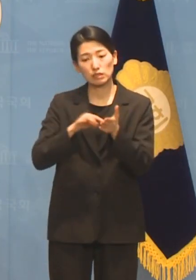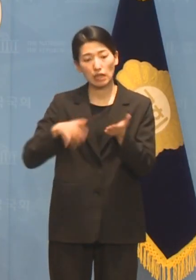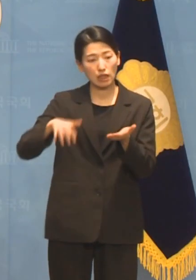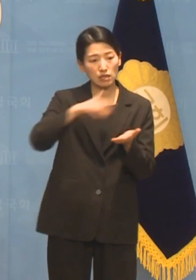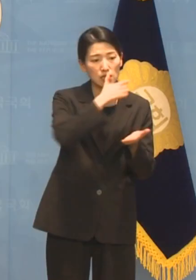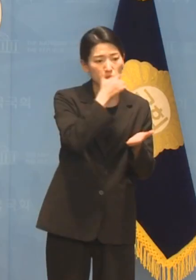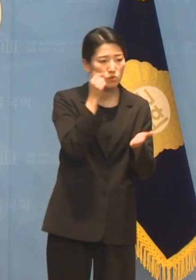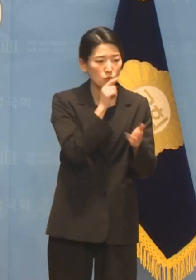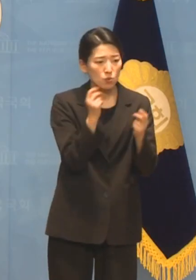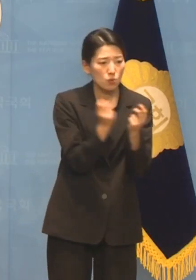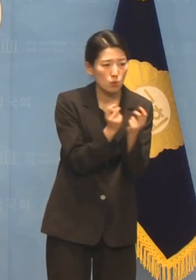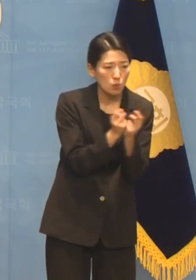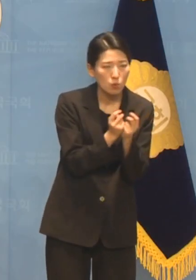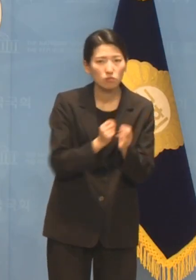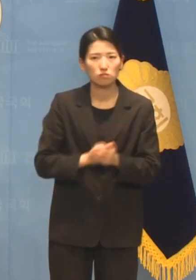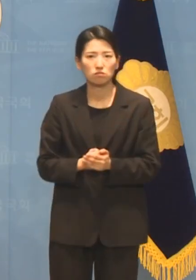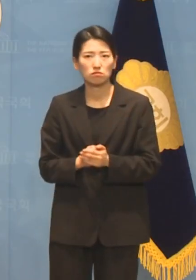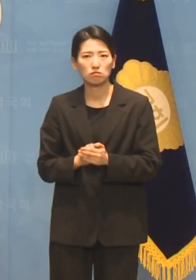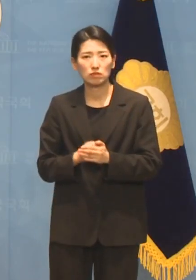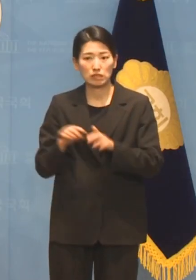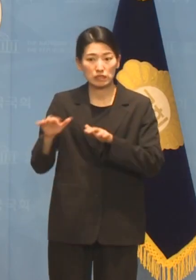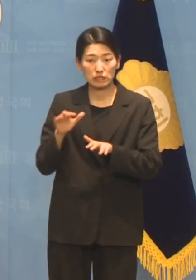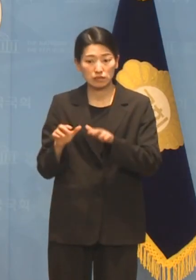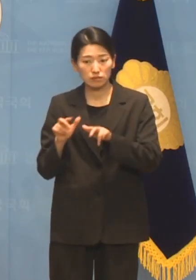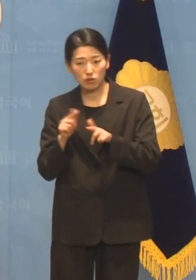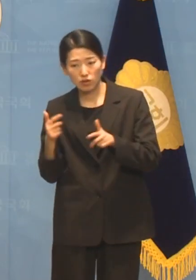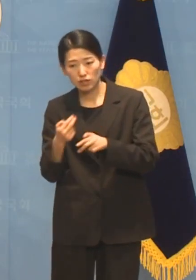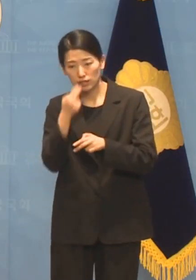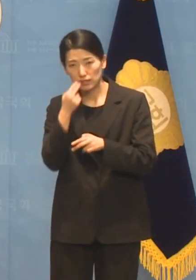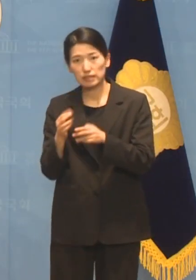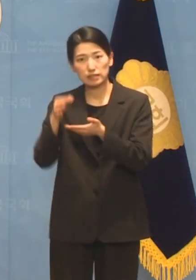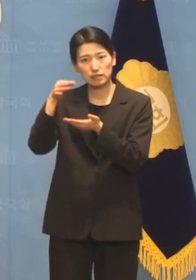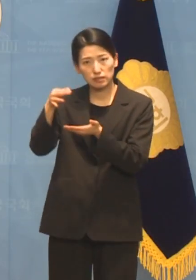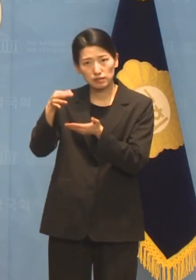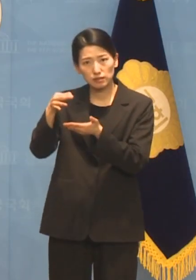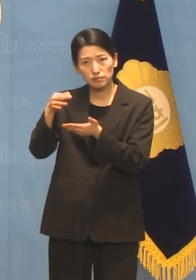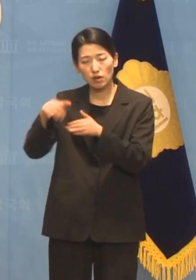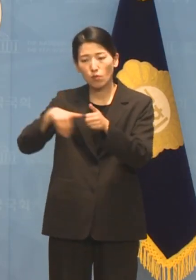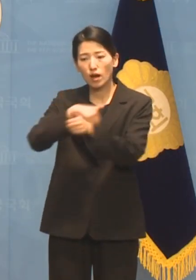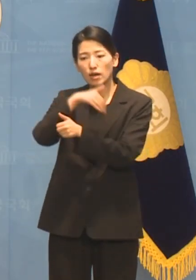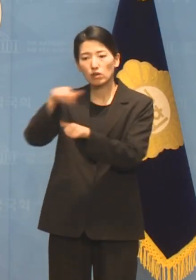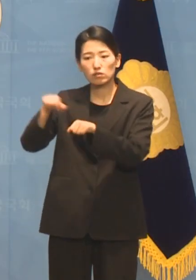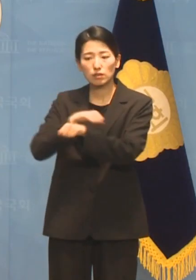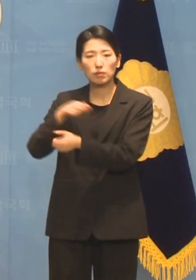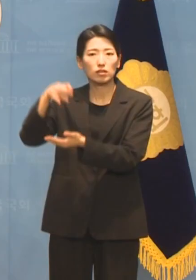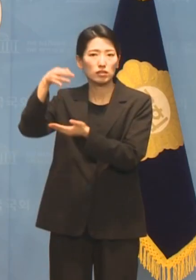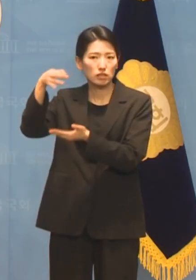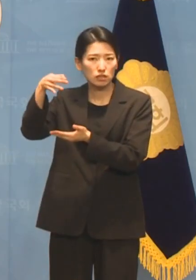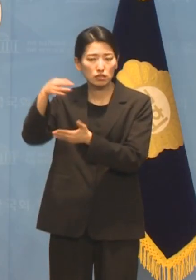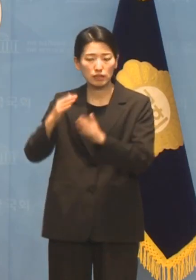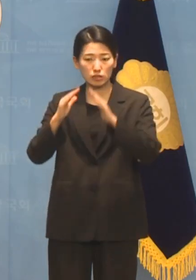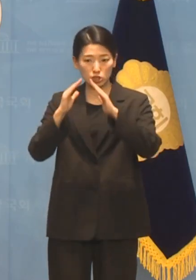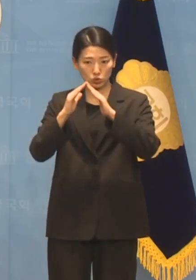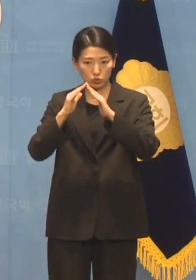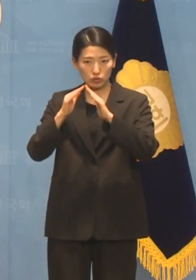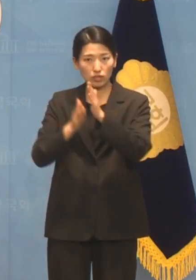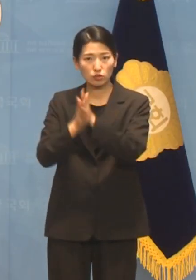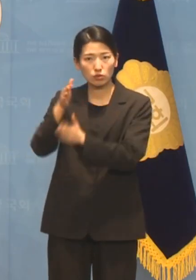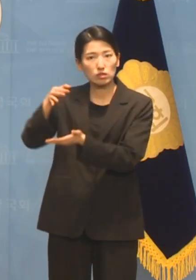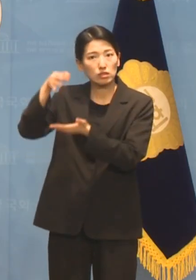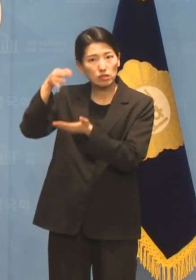위해 산재보험기금, 환경개선특별기금, 주택도시기금, 외국환 평형기금